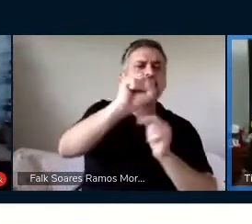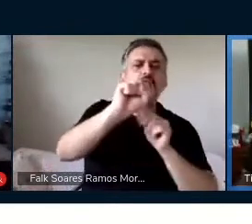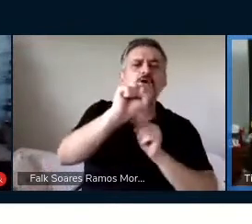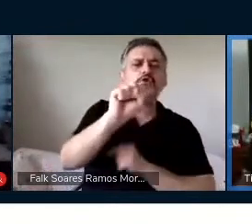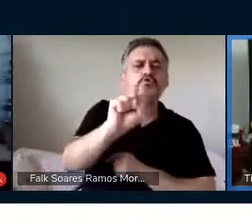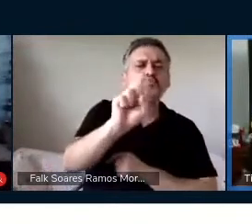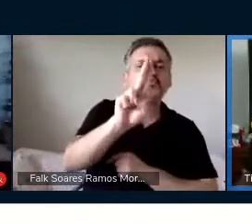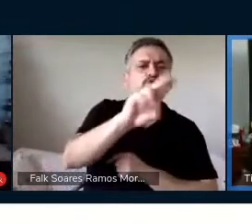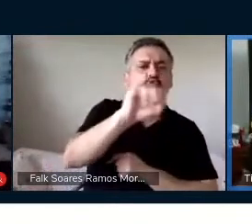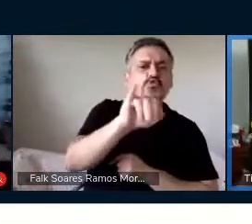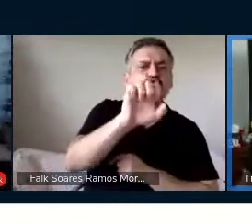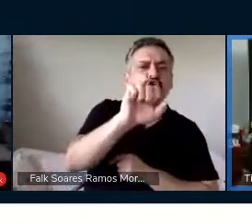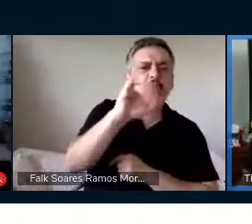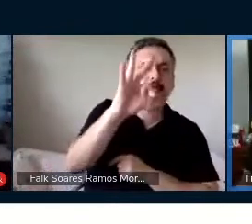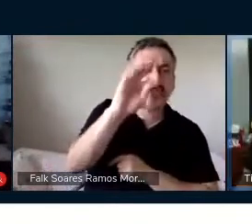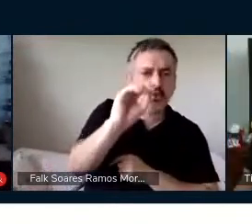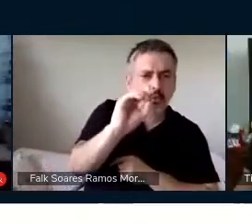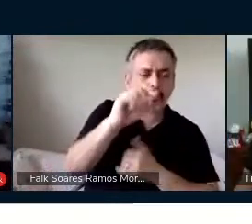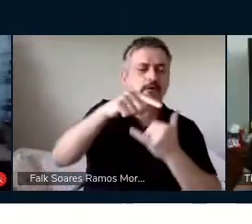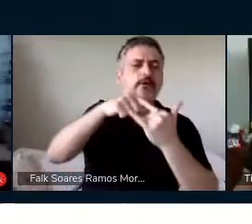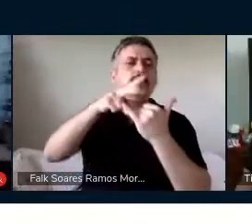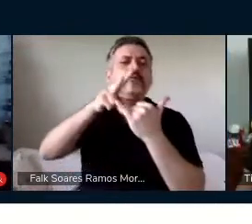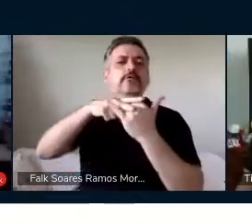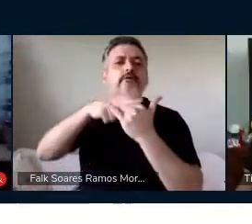temos sujeito,